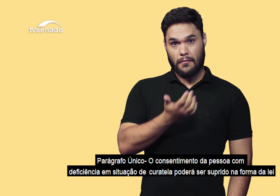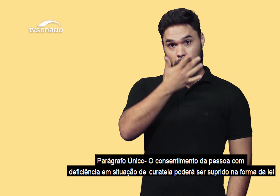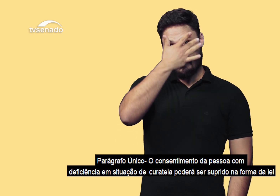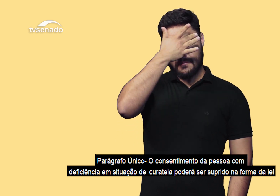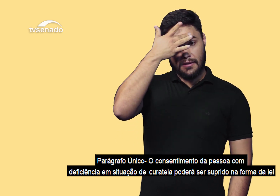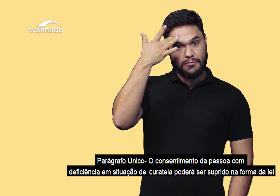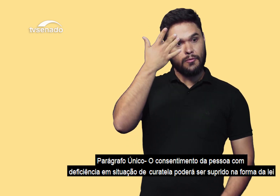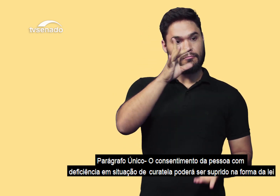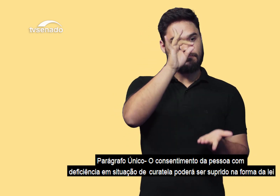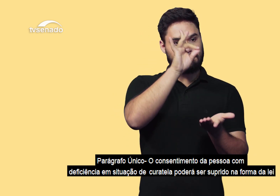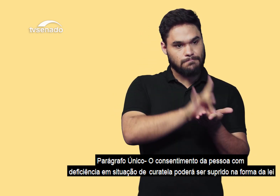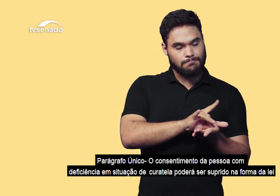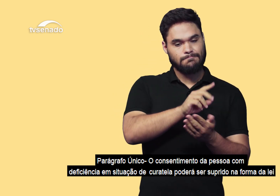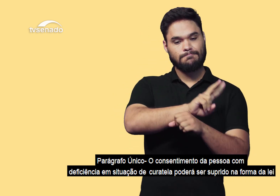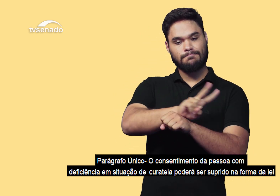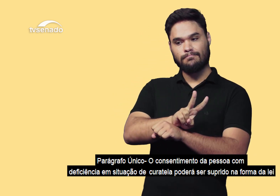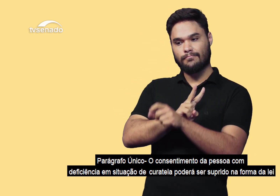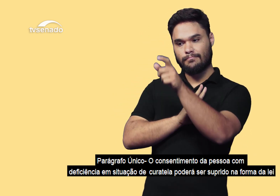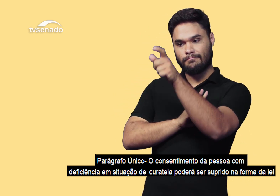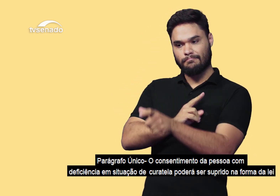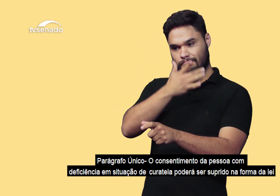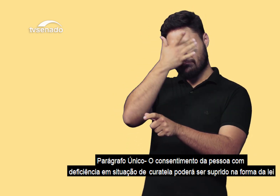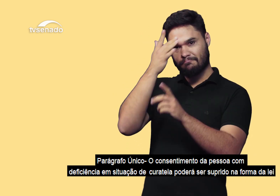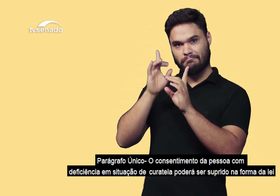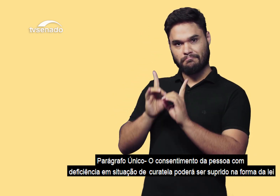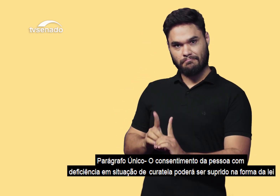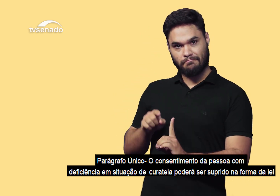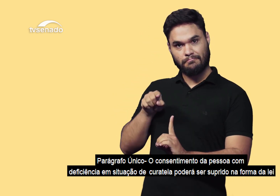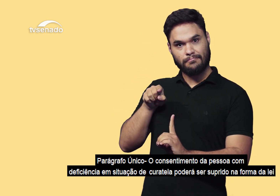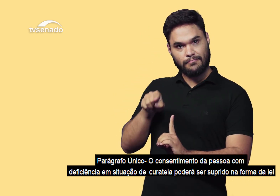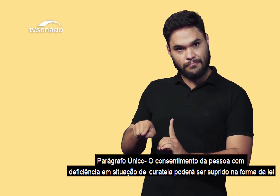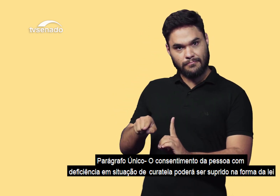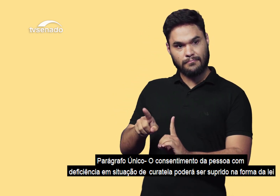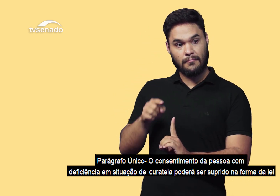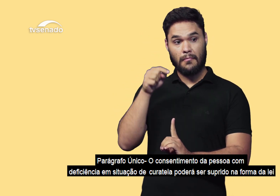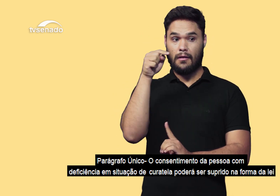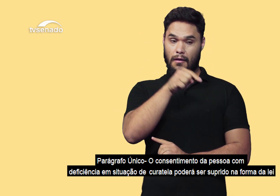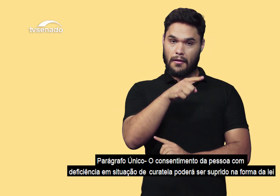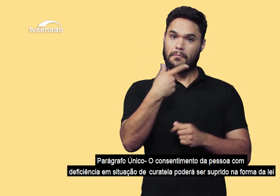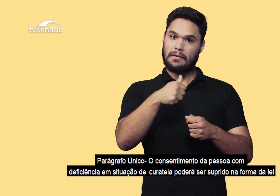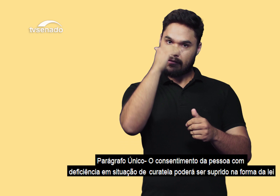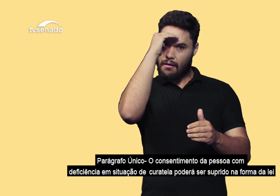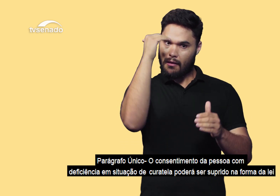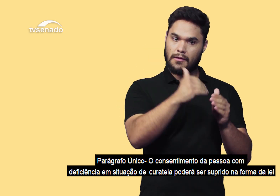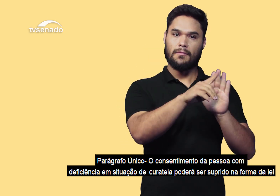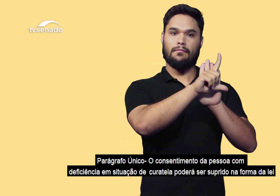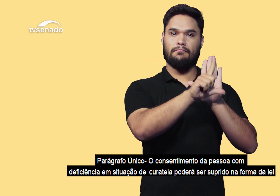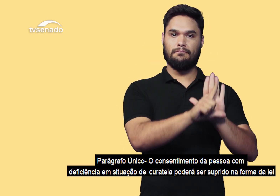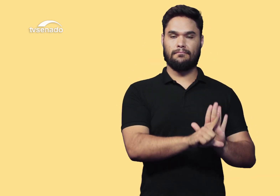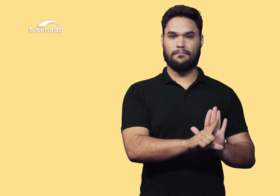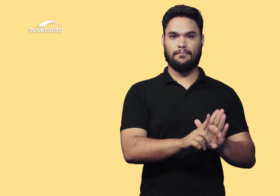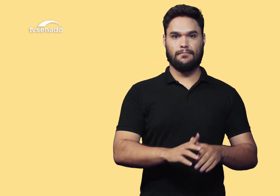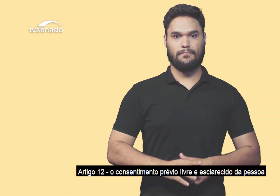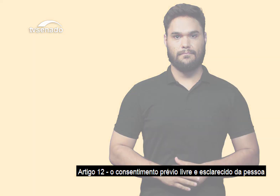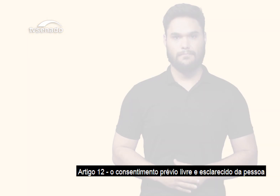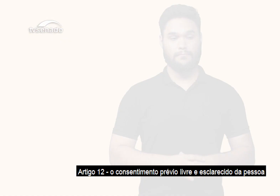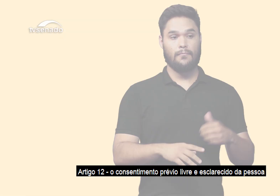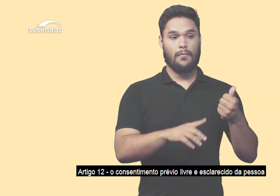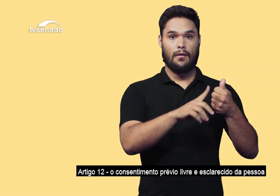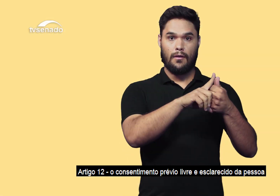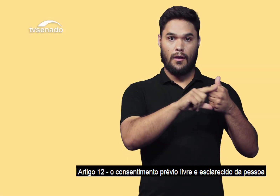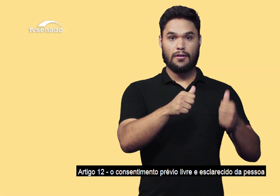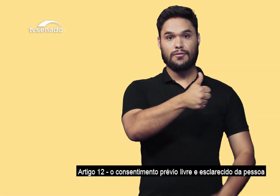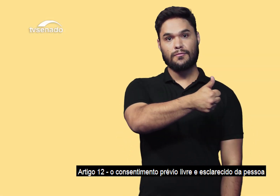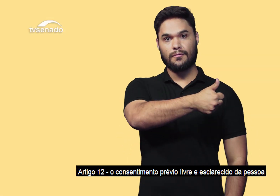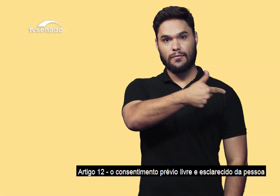pessoa com deficiência em situação de curatela poderá ser suprido na forma da lei. Artigo